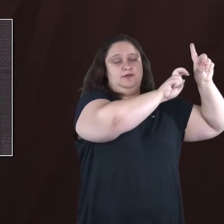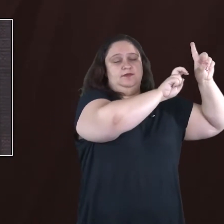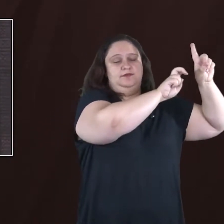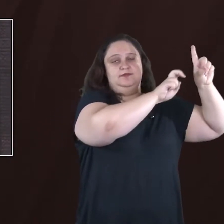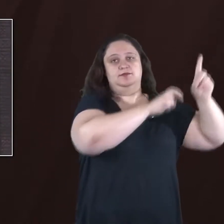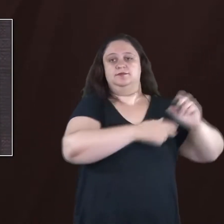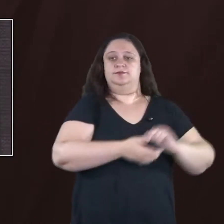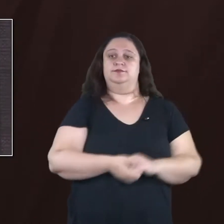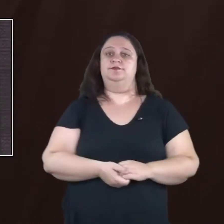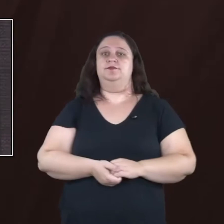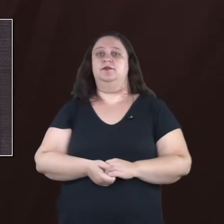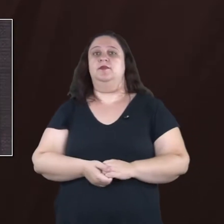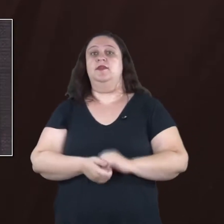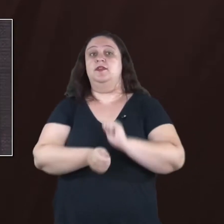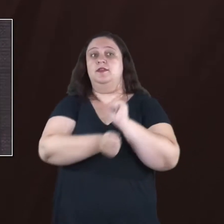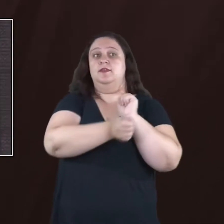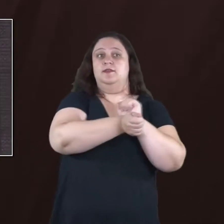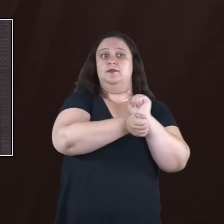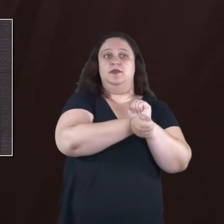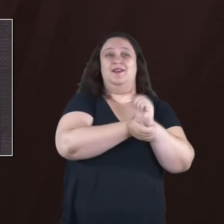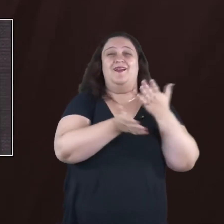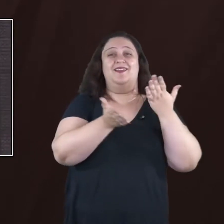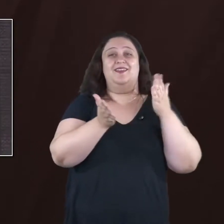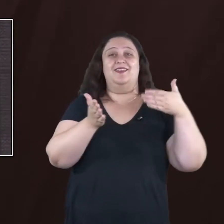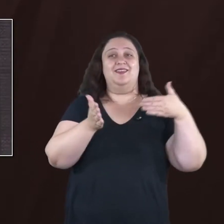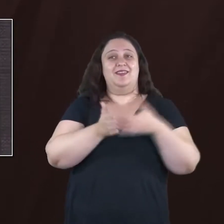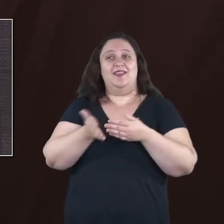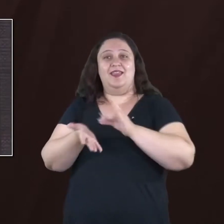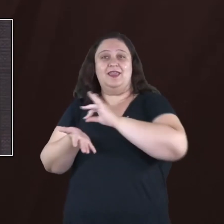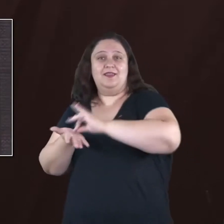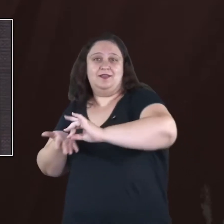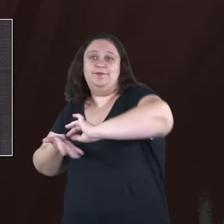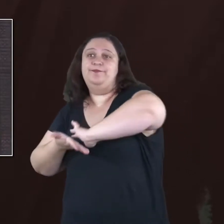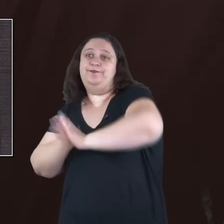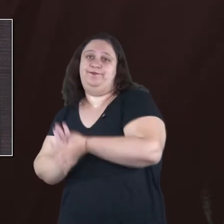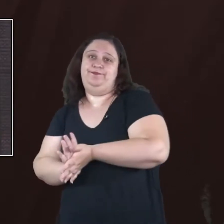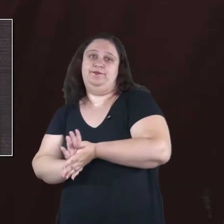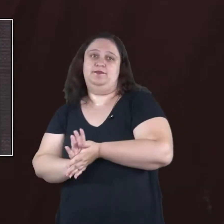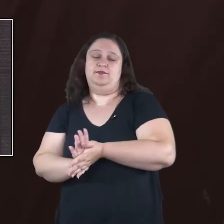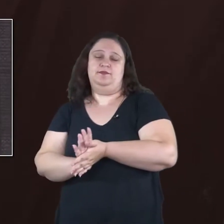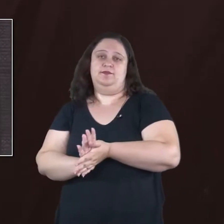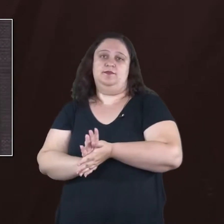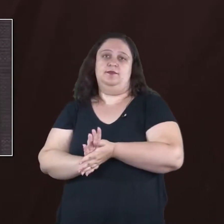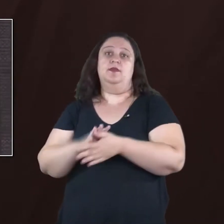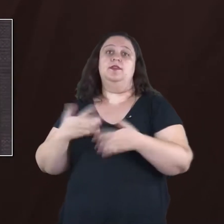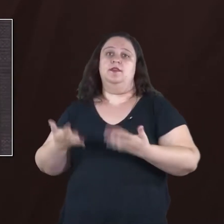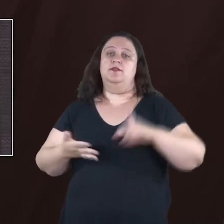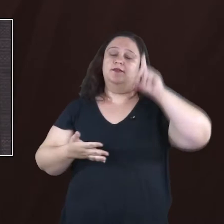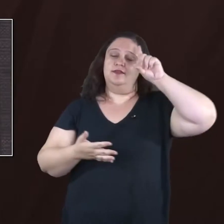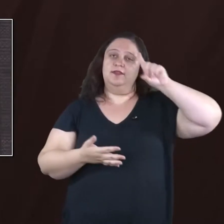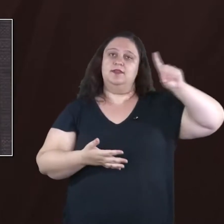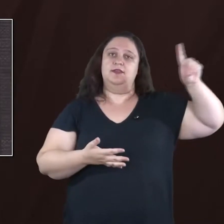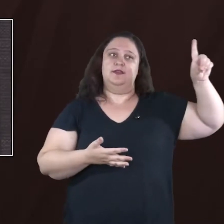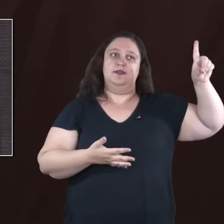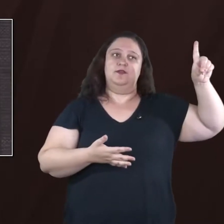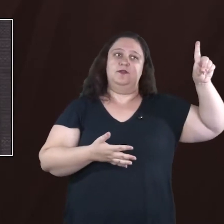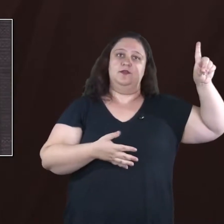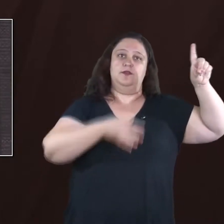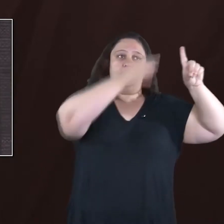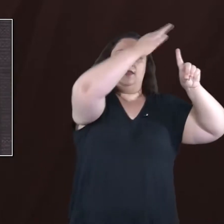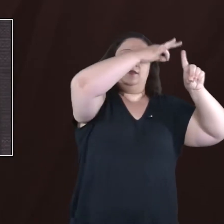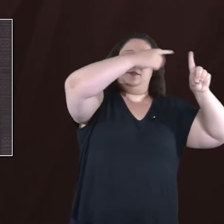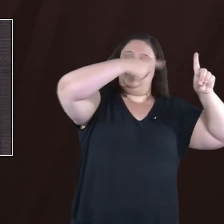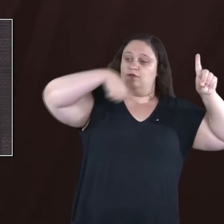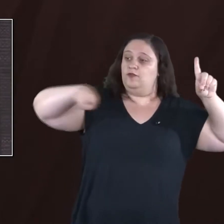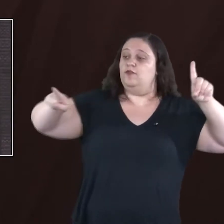que seus inimigos sejam postos por estrado dos seus pés. E Deus então enviou o Espírito da verdade